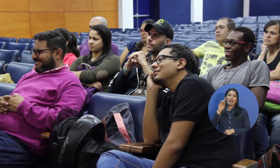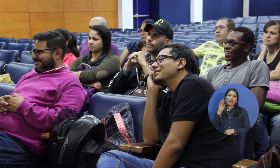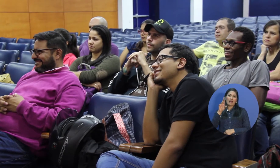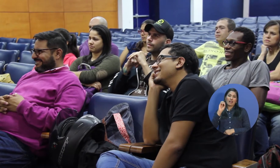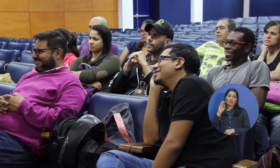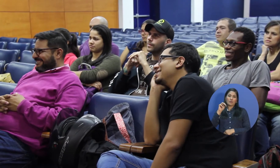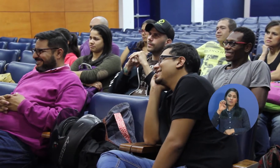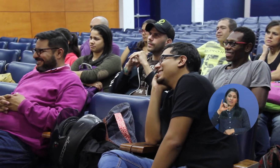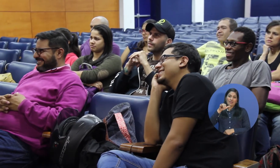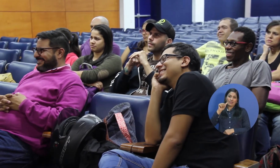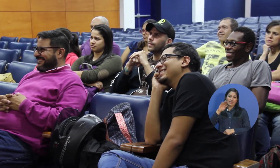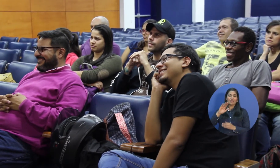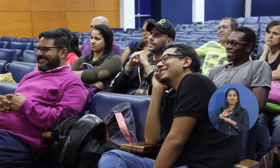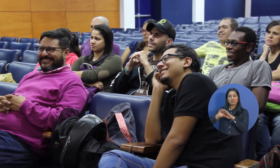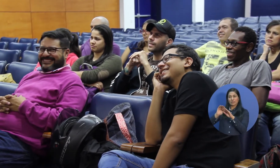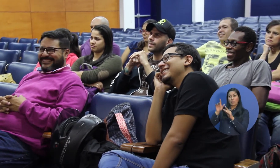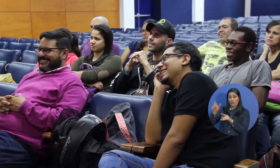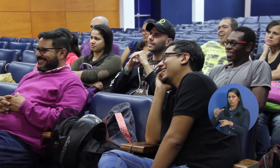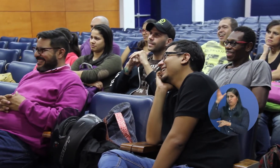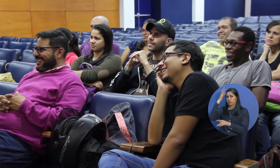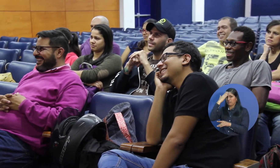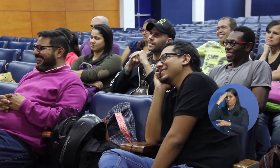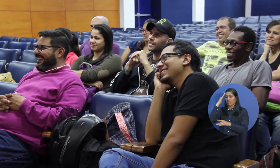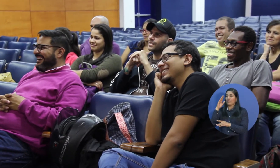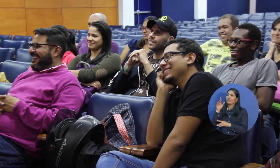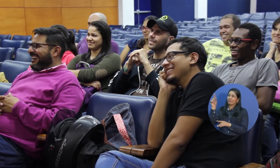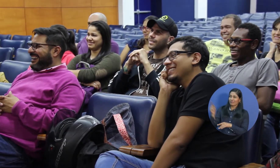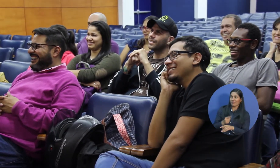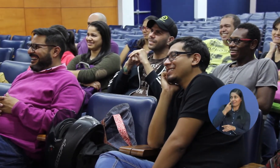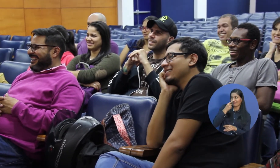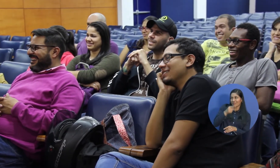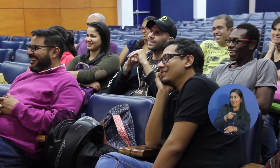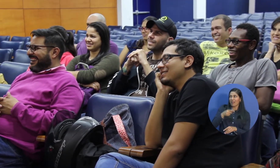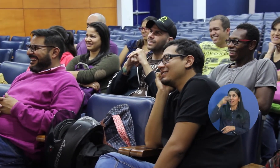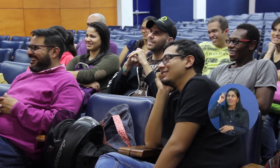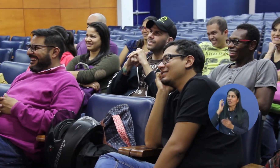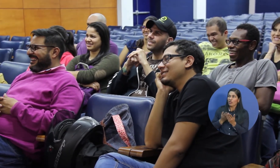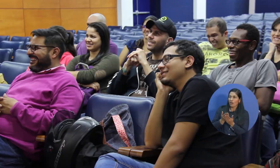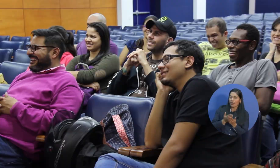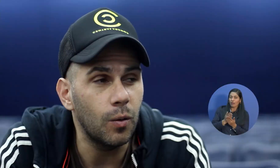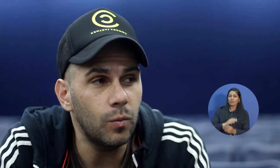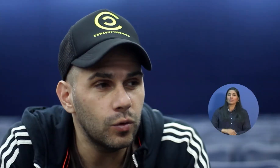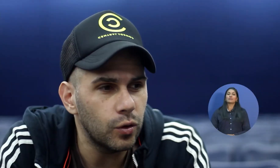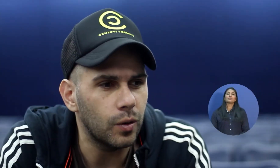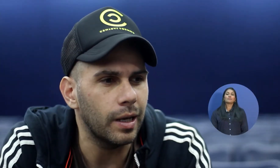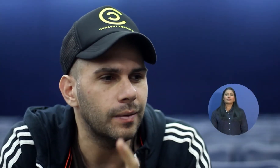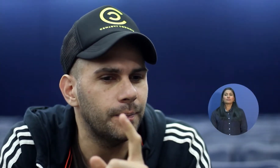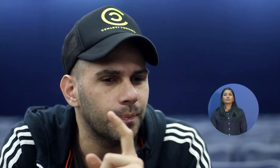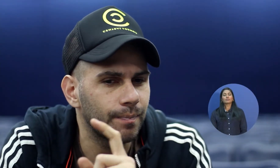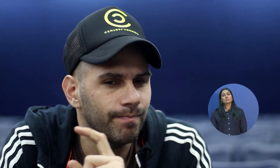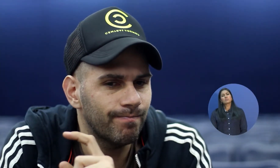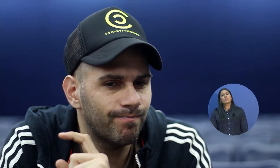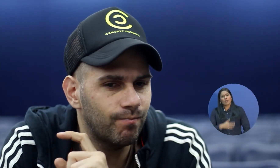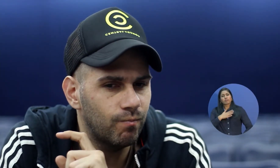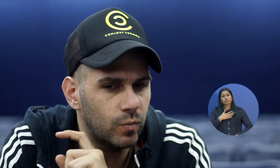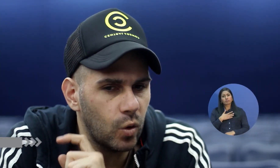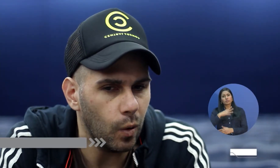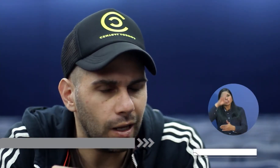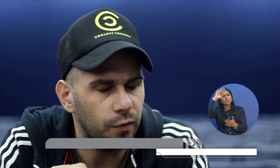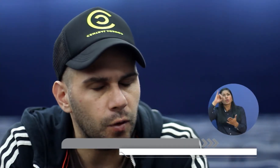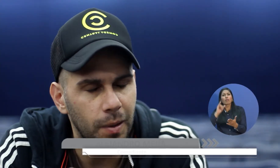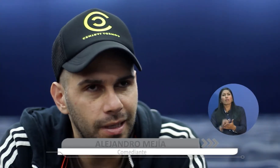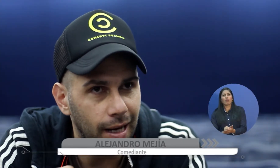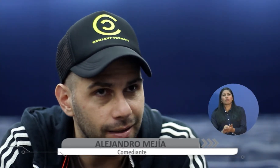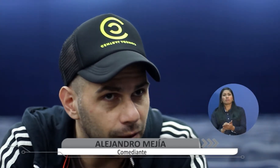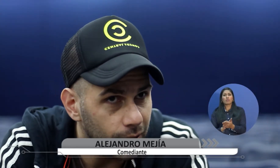trayectoria nacional en este tipo de shows, para que compartiera con Víctor algunas recomendaciones. Creo mucho en